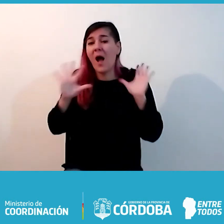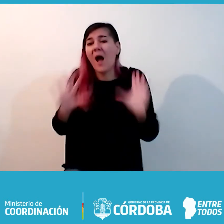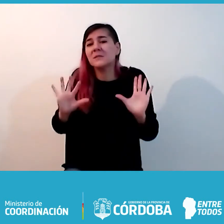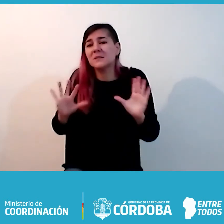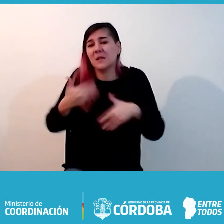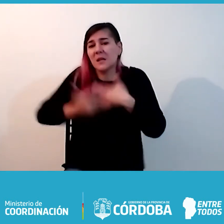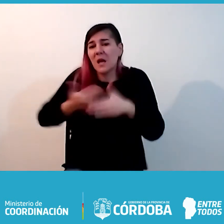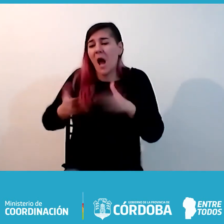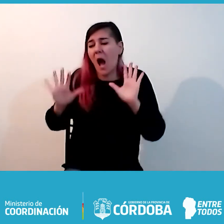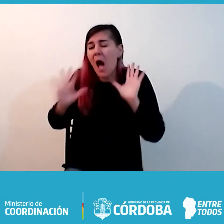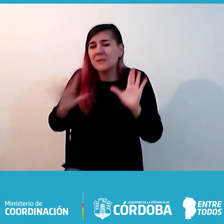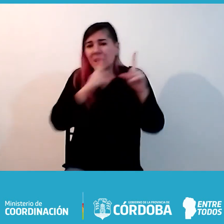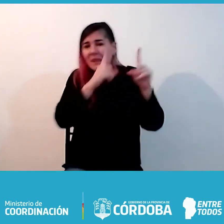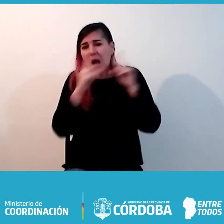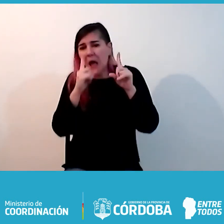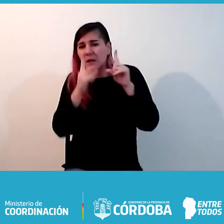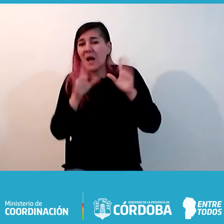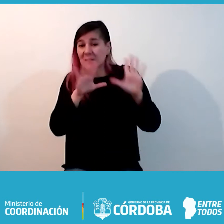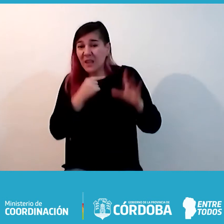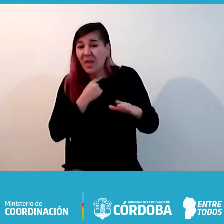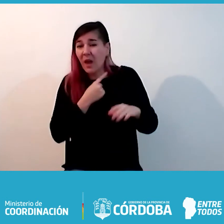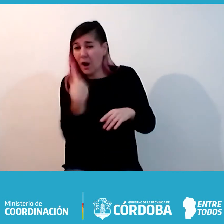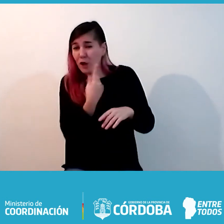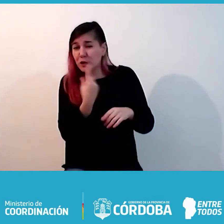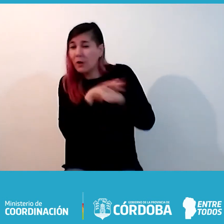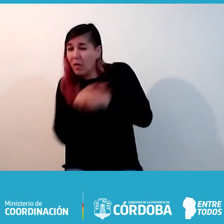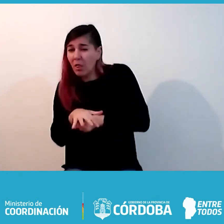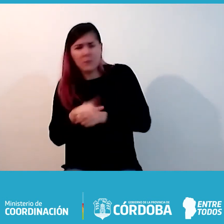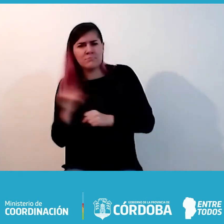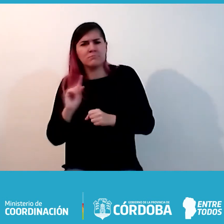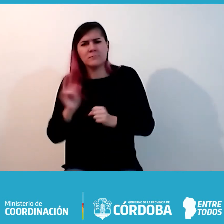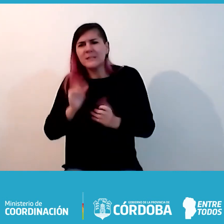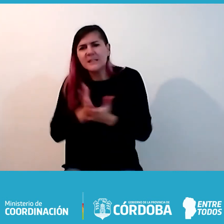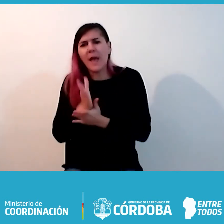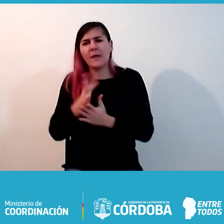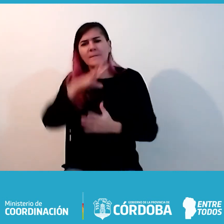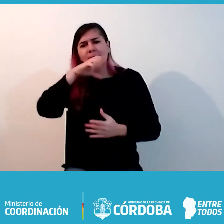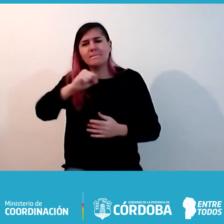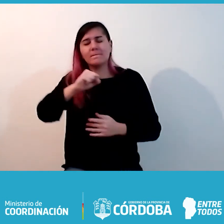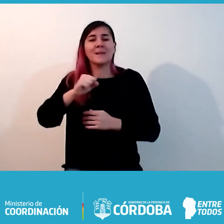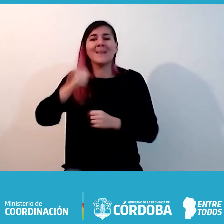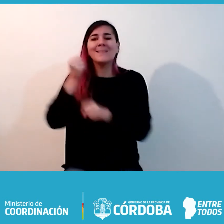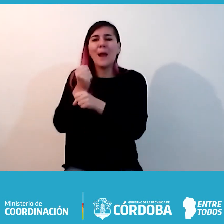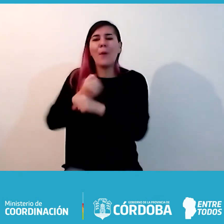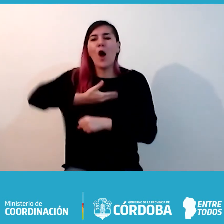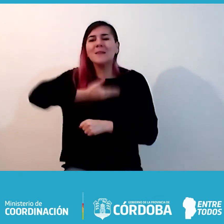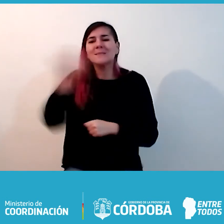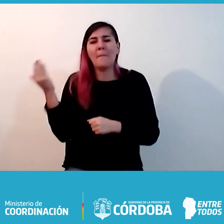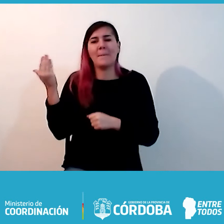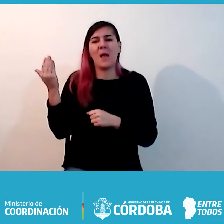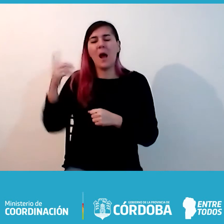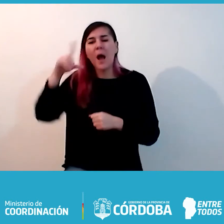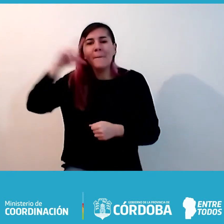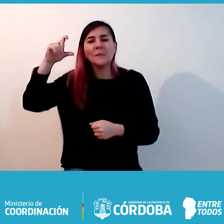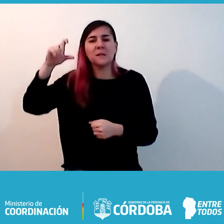así nos tratan, nos quieren callar. Nosotros vamos a seguir y resistir. El trabajo de las asambleas fue impecable para capacitarnos y proteger el